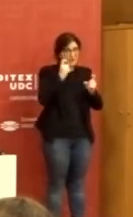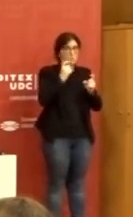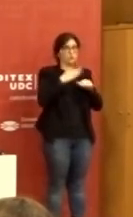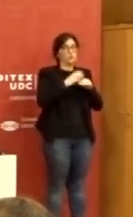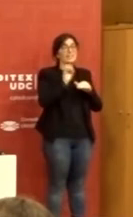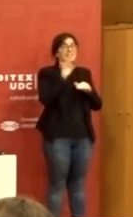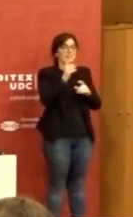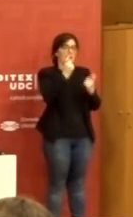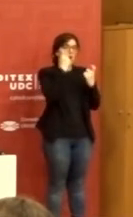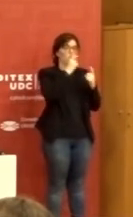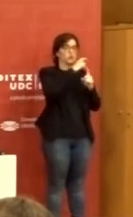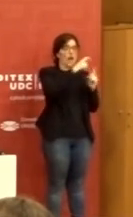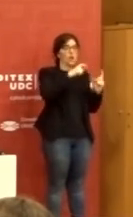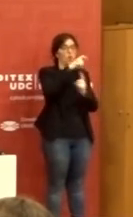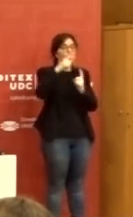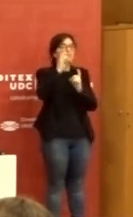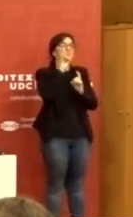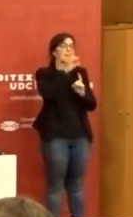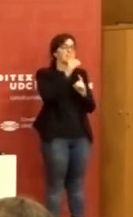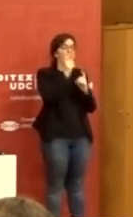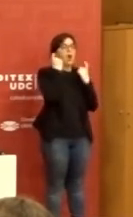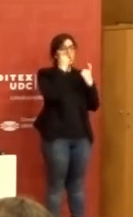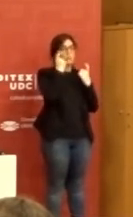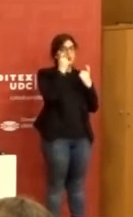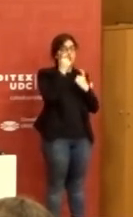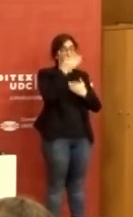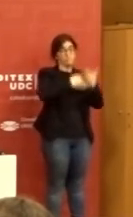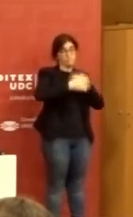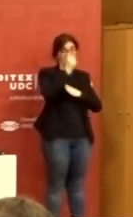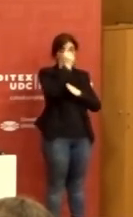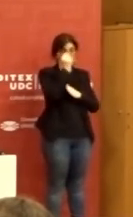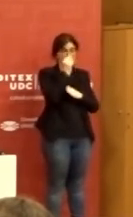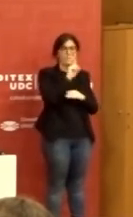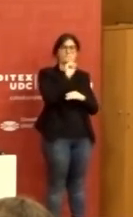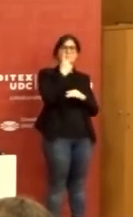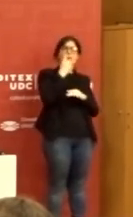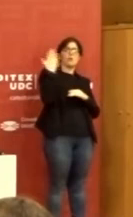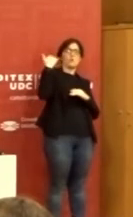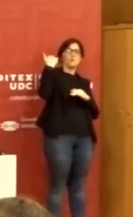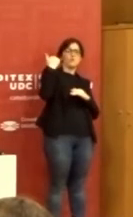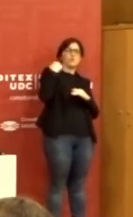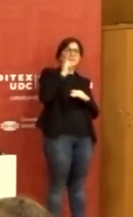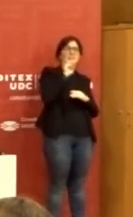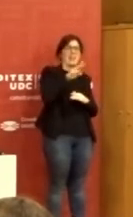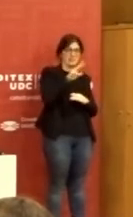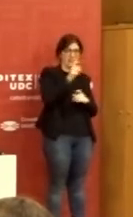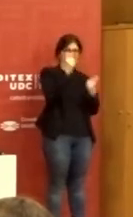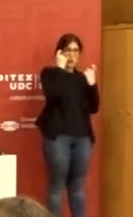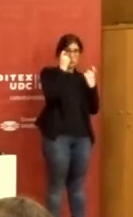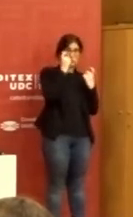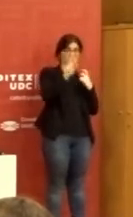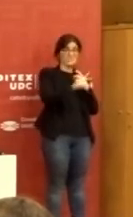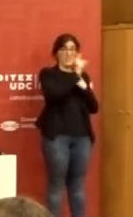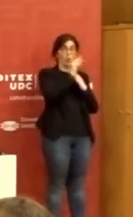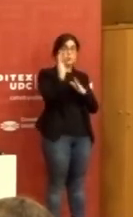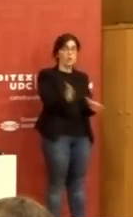primera promoción fue la única, en la primera promoción fueron menos, en la primera promoción tuvimos 13 alumnos, en la segunda tuvimos